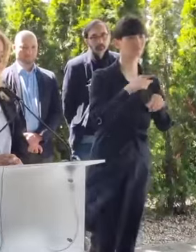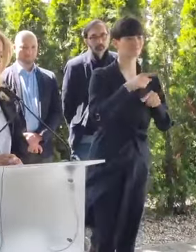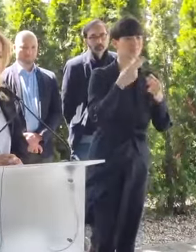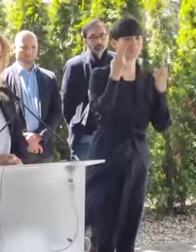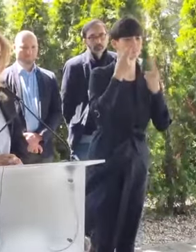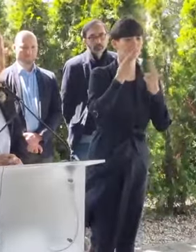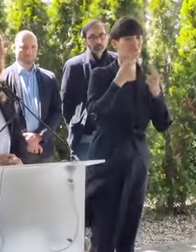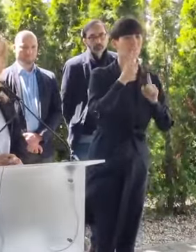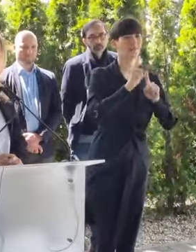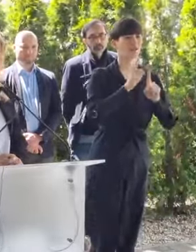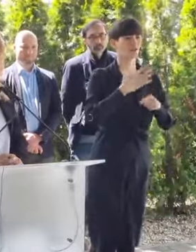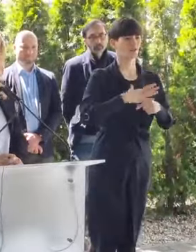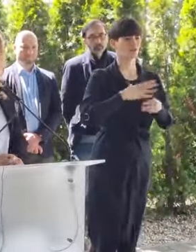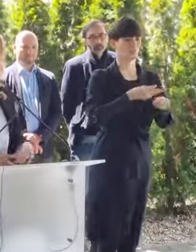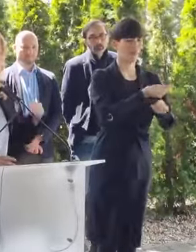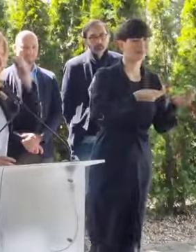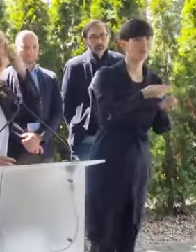a skutočnosti